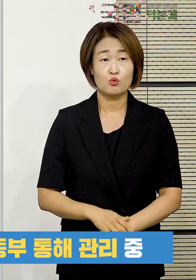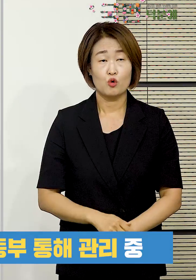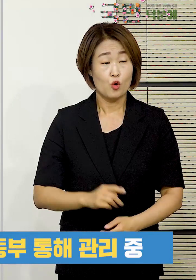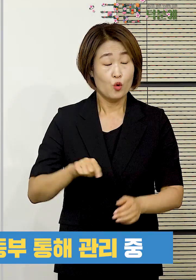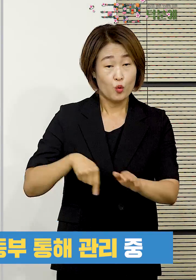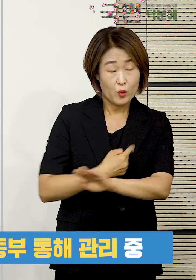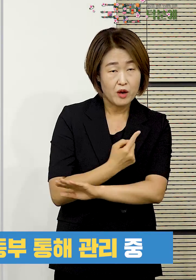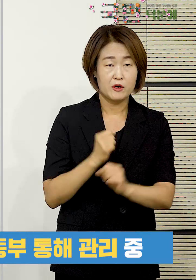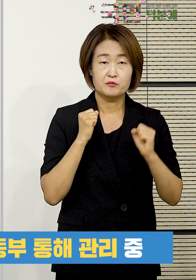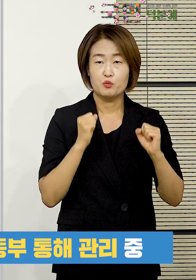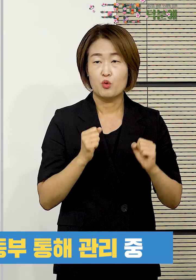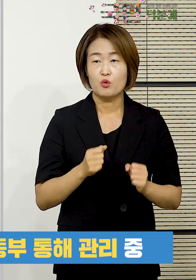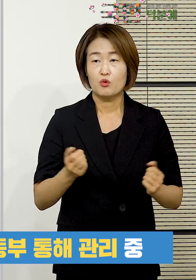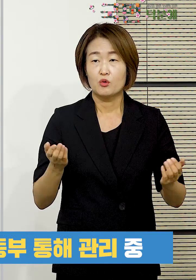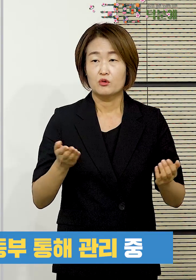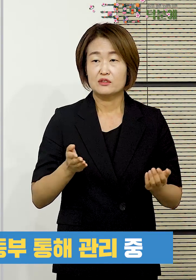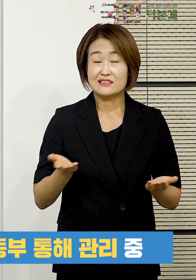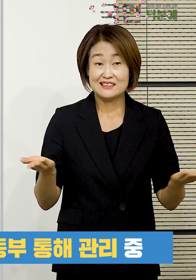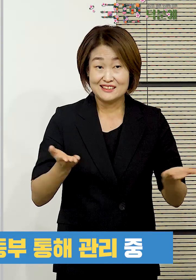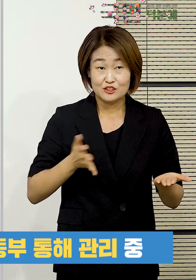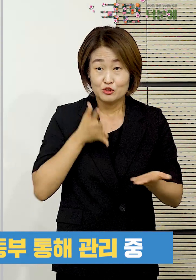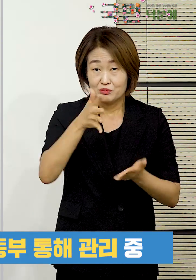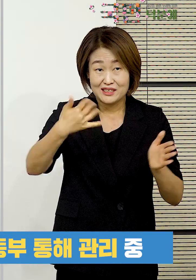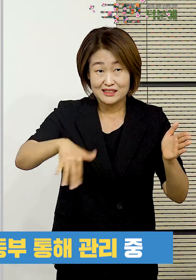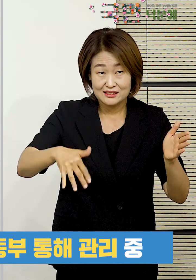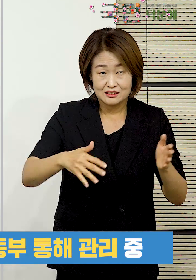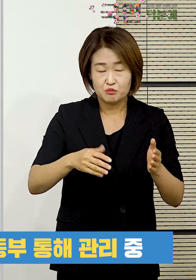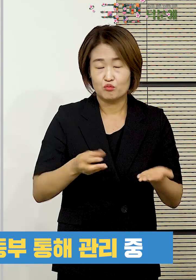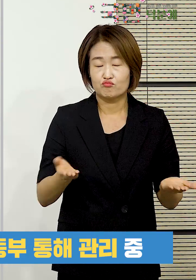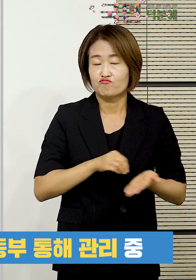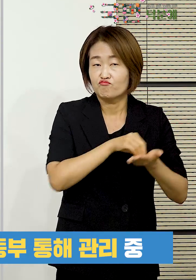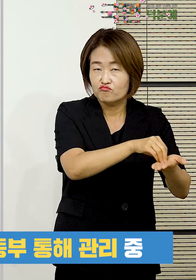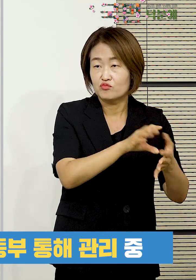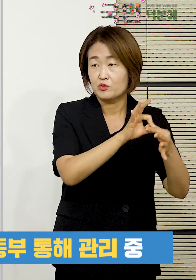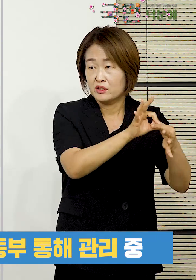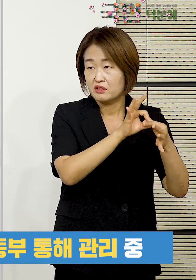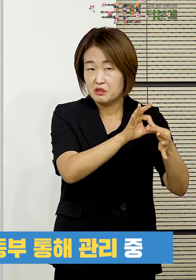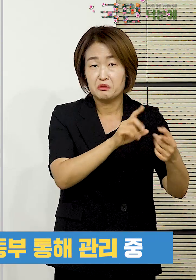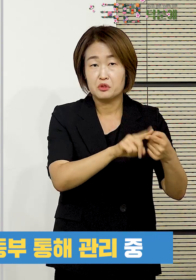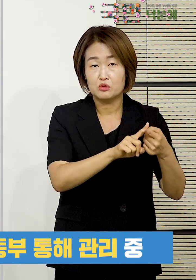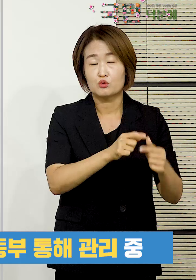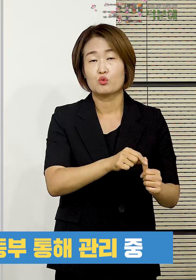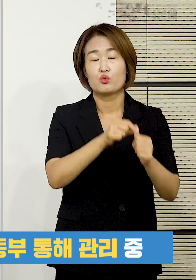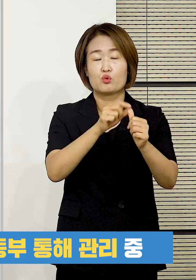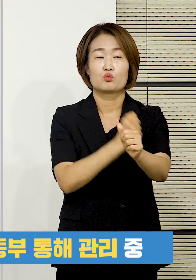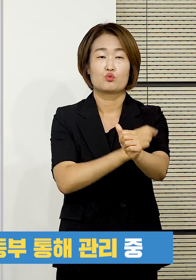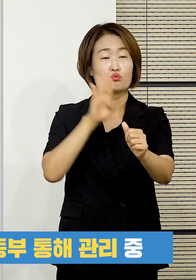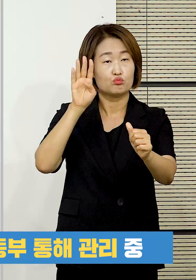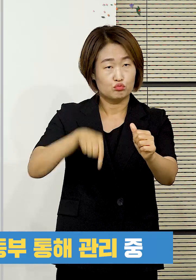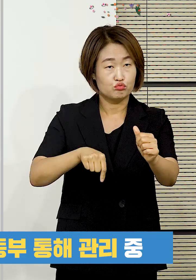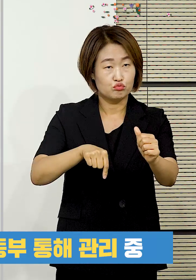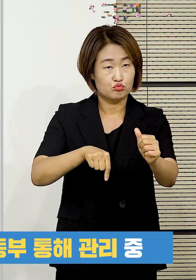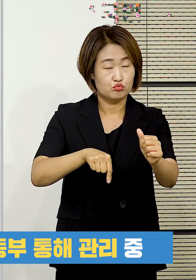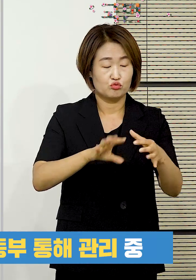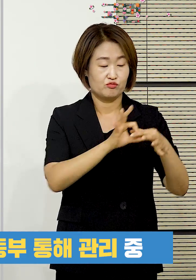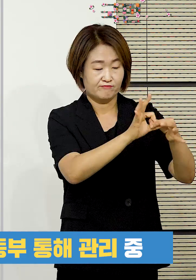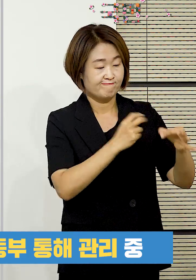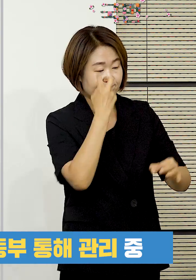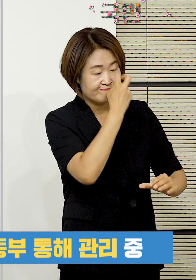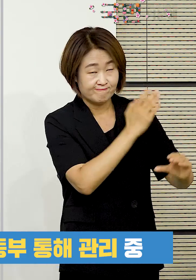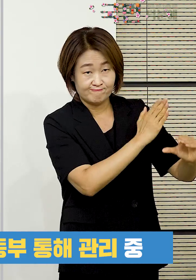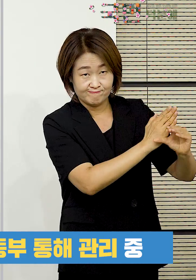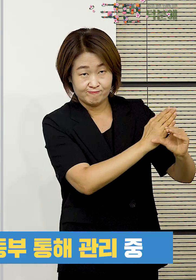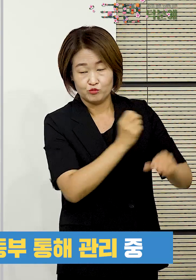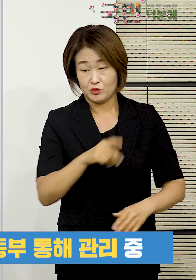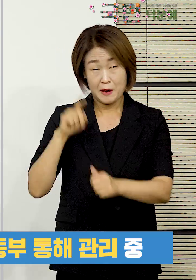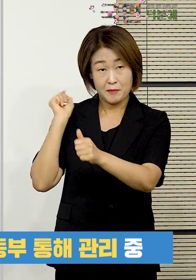다른 체류 자격 같은 경우에는 비전문 취업이라든가 이런 취업 자격들은 이미 그 고용노동부를 통해서 이미 관리가 되고